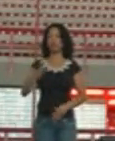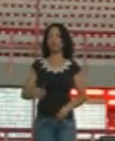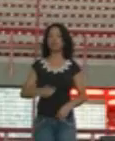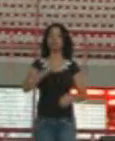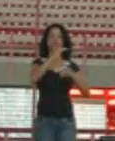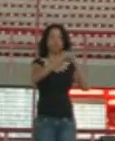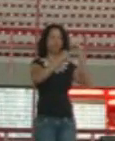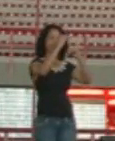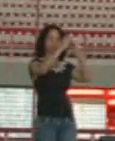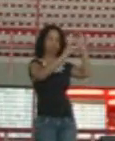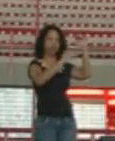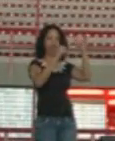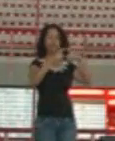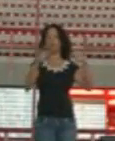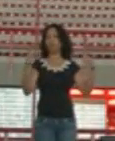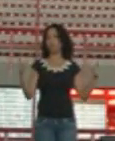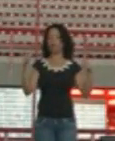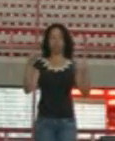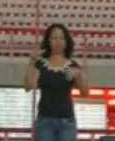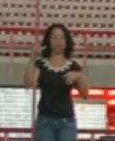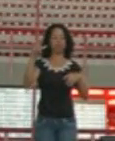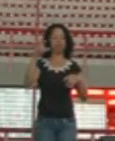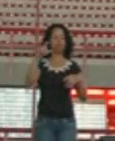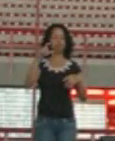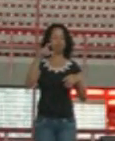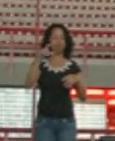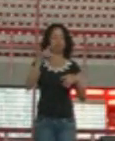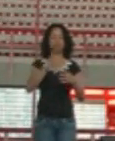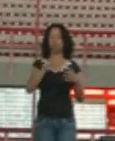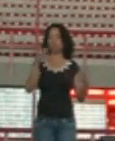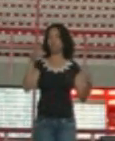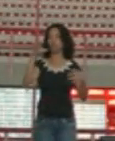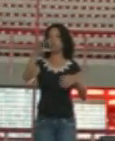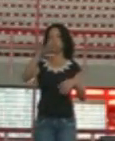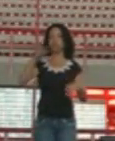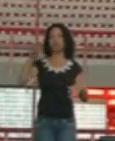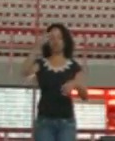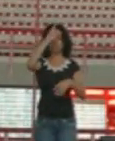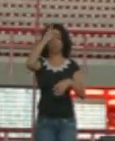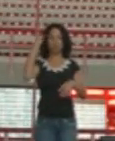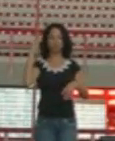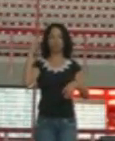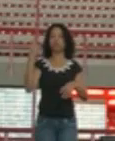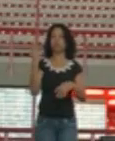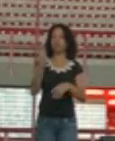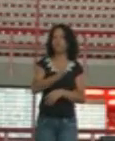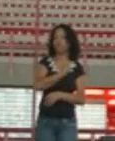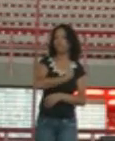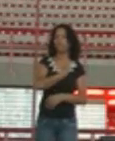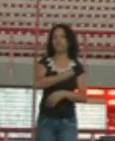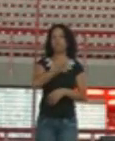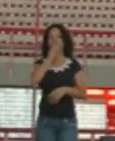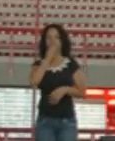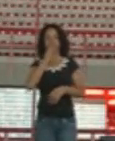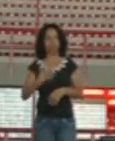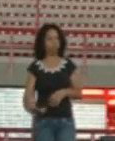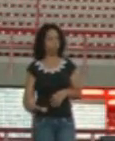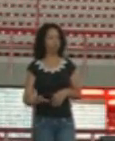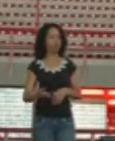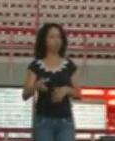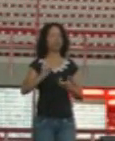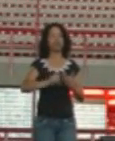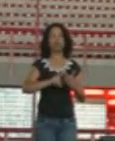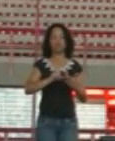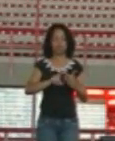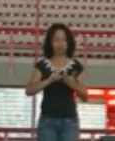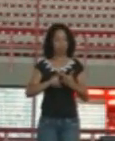povo vive bem, tem satisfeitas as suas necessidades básicas e também é um país que